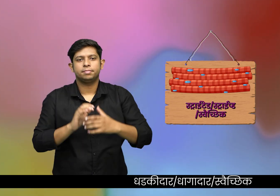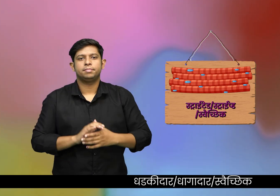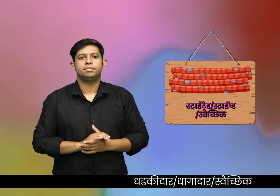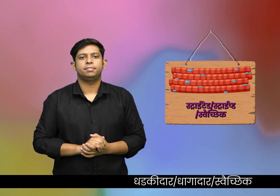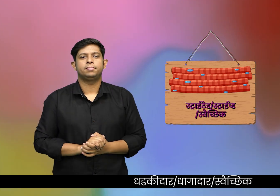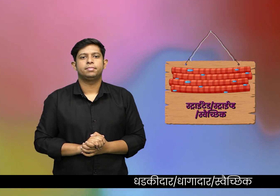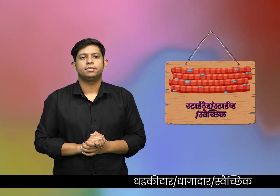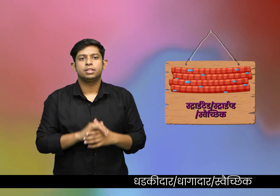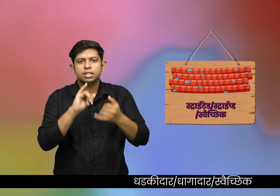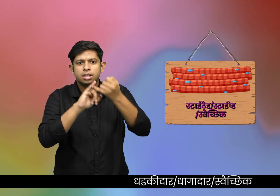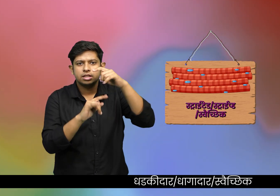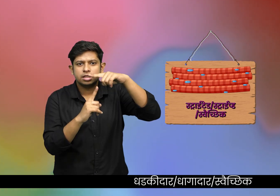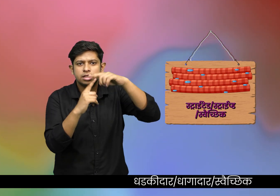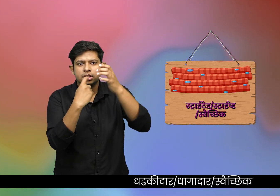धडकीदार, धाकदार, स्वैच्छिक.